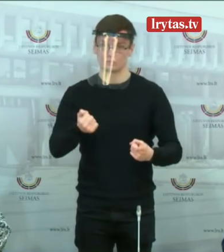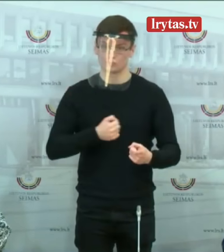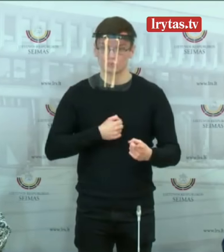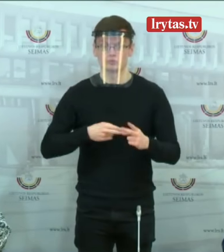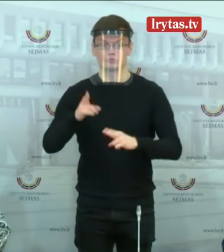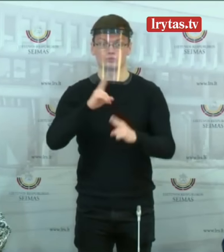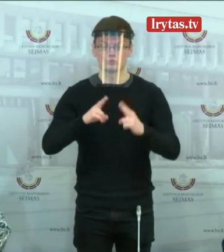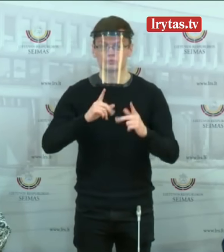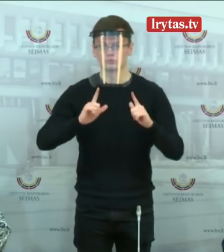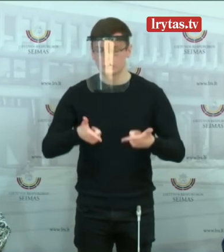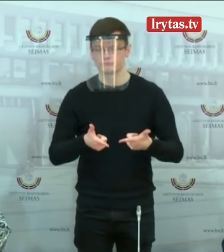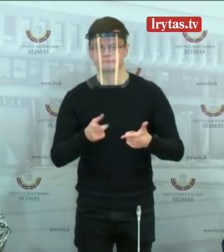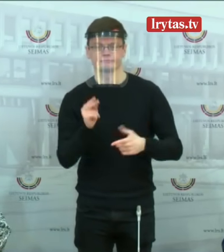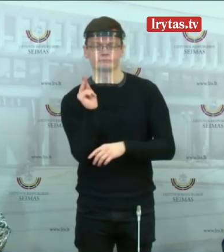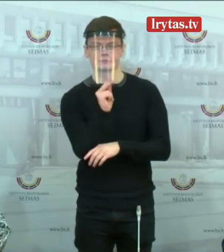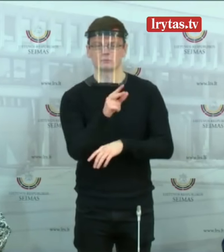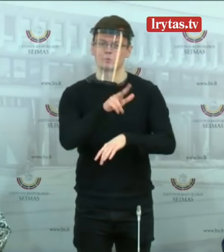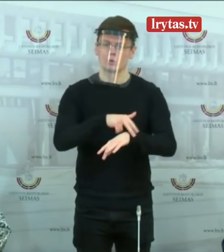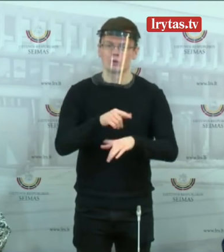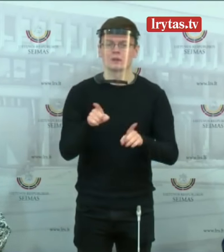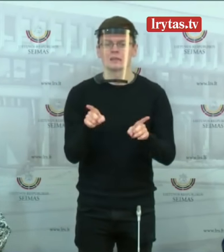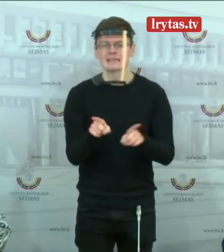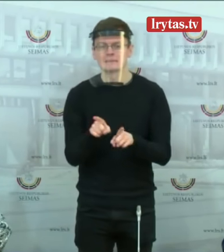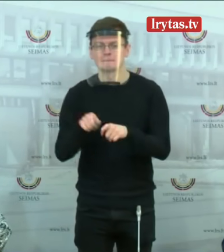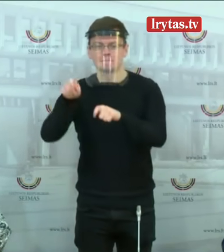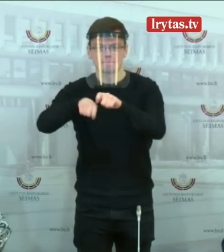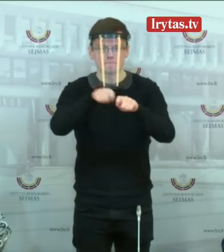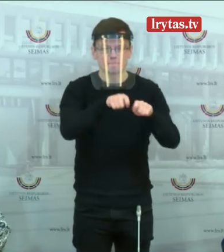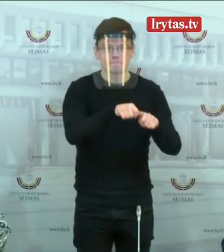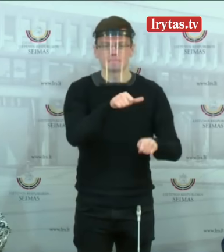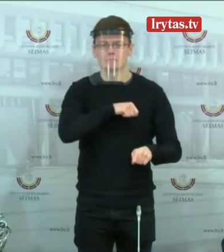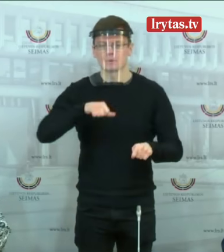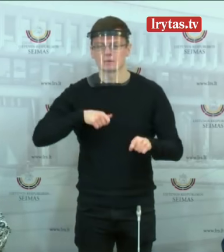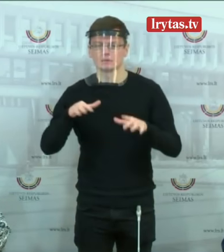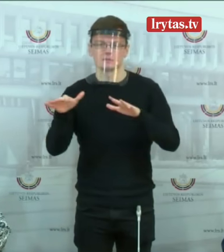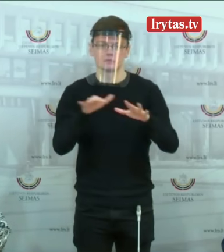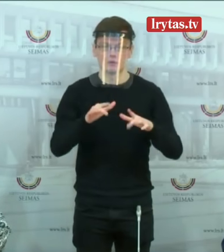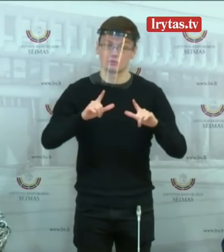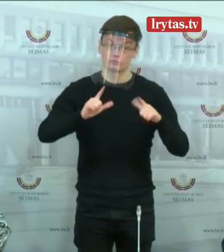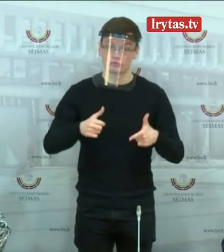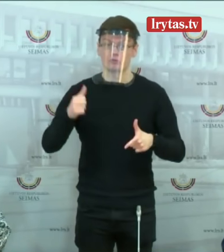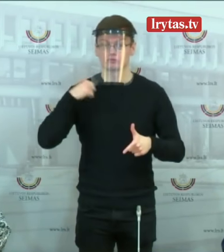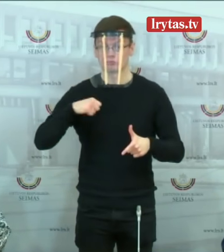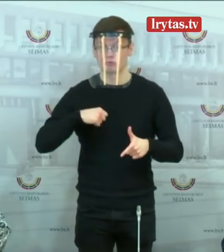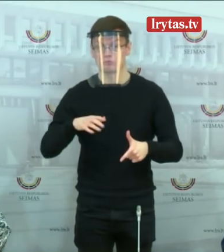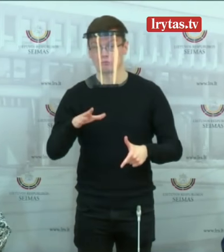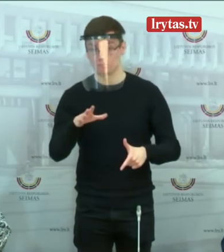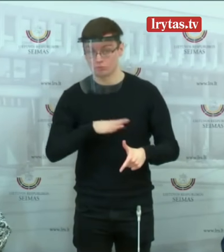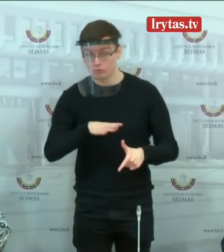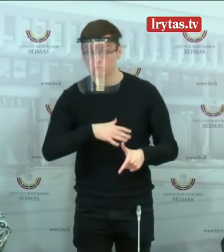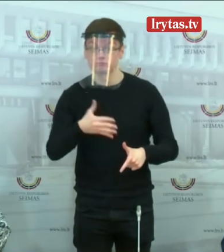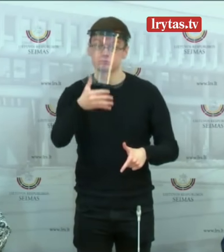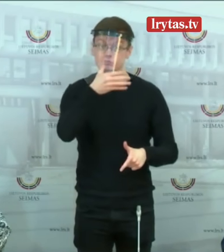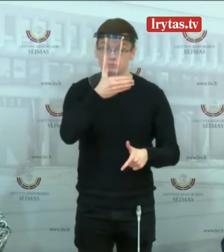nuogastavimų, taip pat ir patys tyriame atvejus vis dėl to, ar iš tiesų žmogus pažeidė